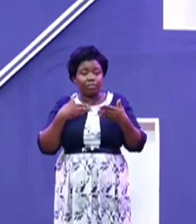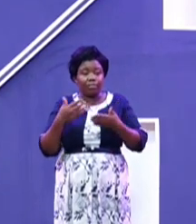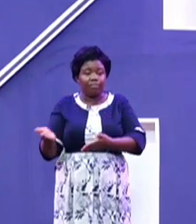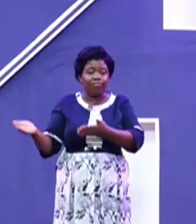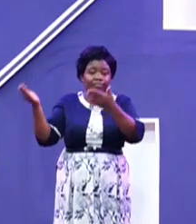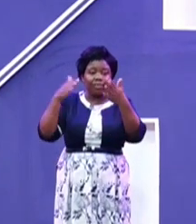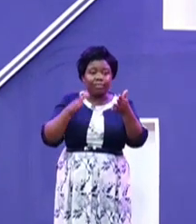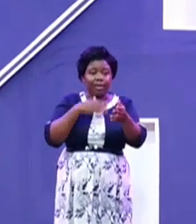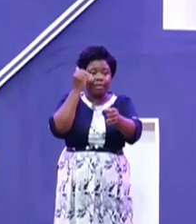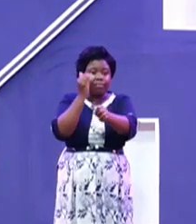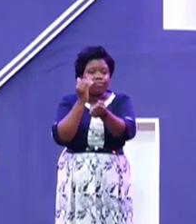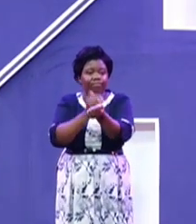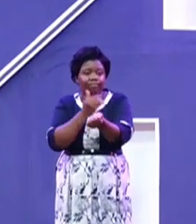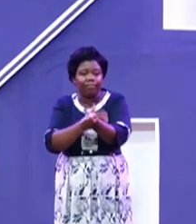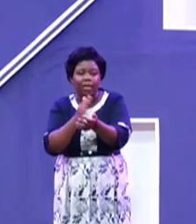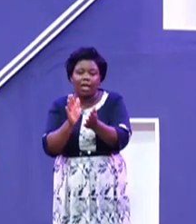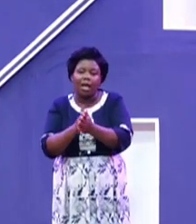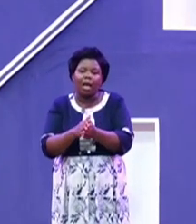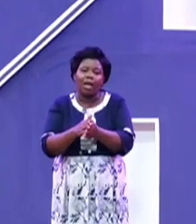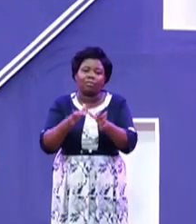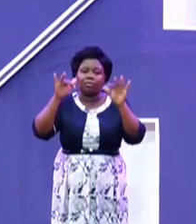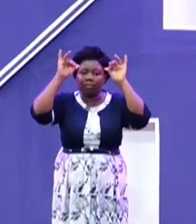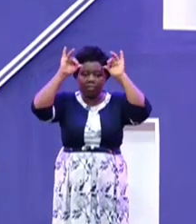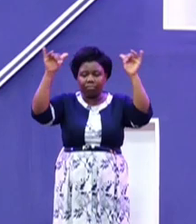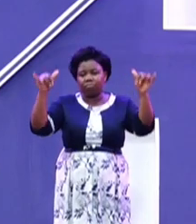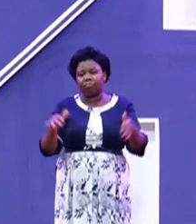emimonde gyange oba ente zange wano. Manya Katonda ali smart.